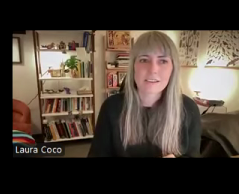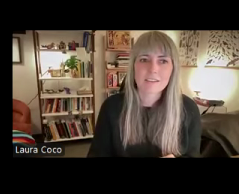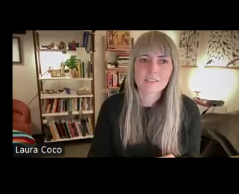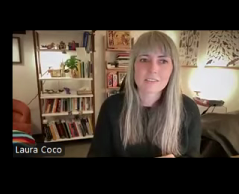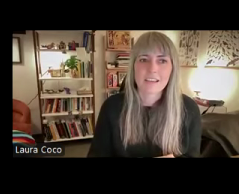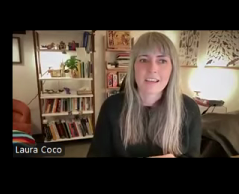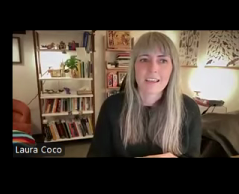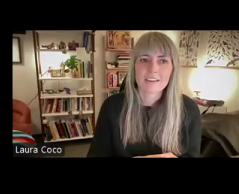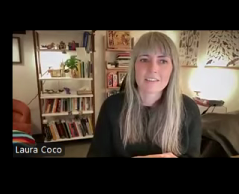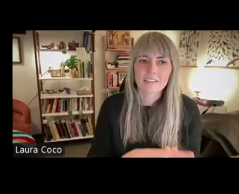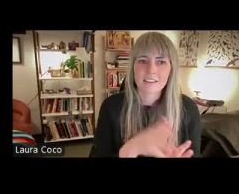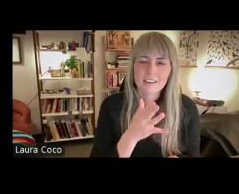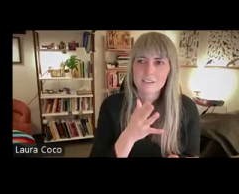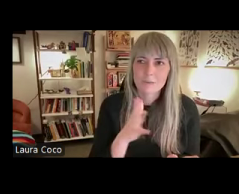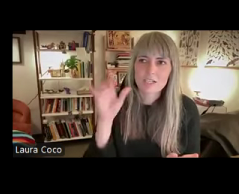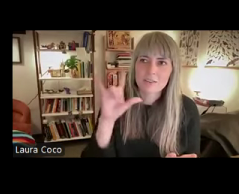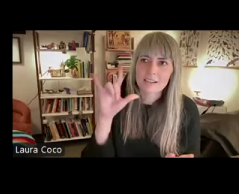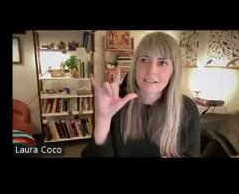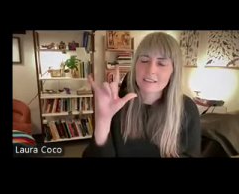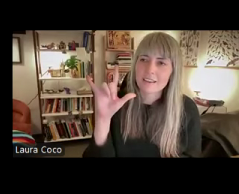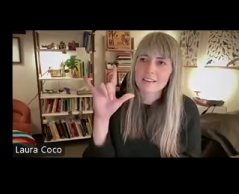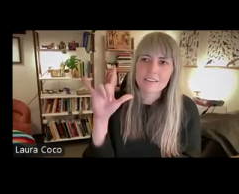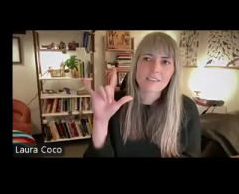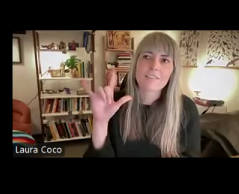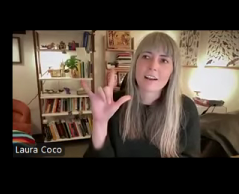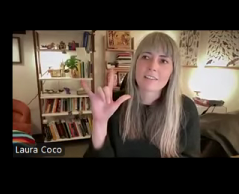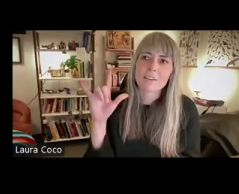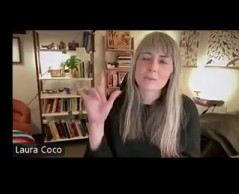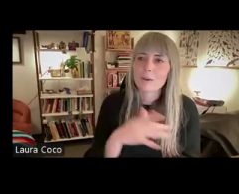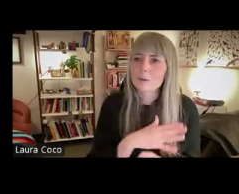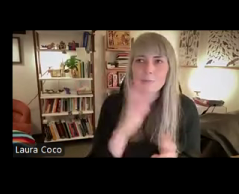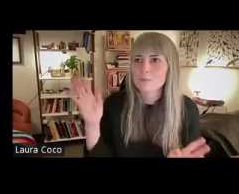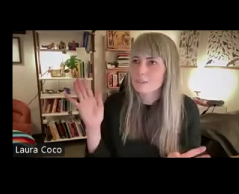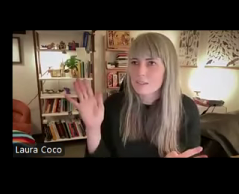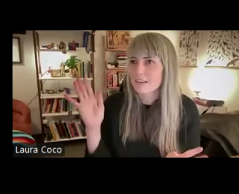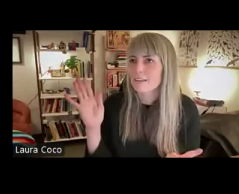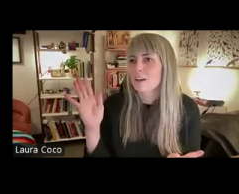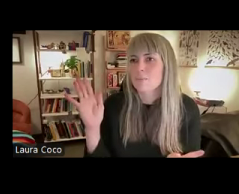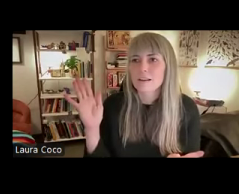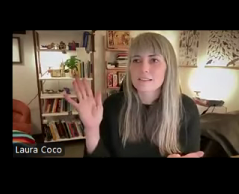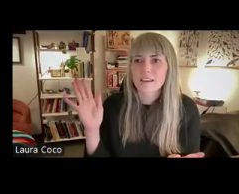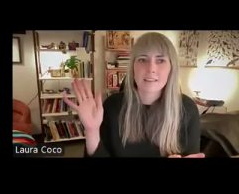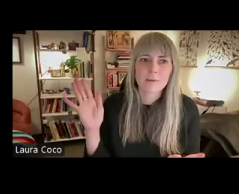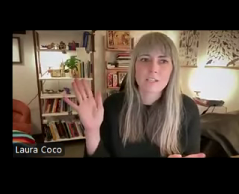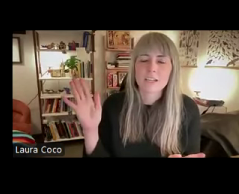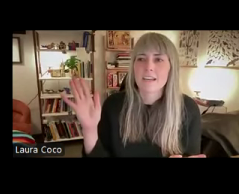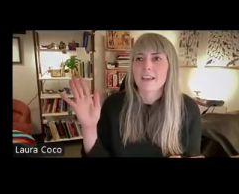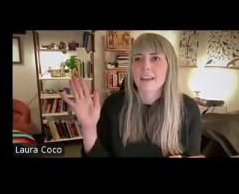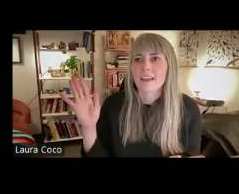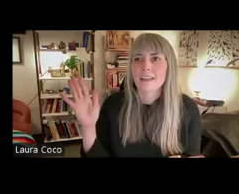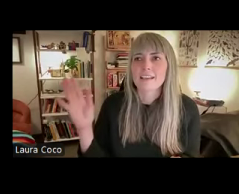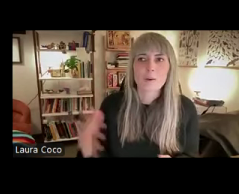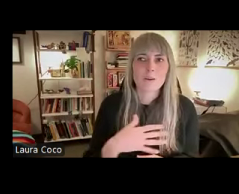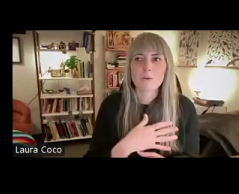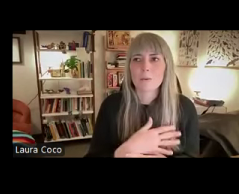Mi aunts and papá uncles, nació con and they're sordera. here in this picture ah, doing the y aquí en ASL esta sign for imagen I están love you. So I grew haciendo up la using señal de te American amo. Sign Language, Entonces,